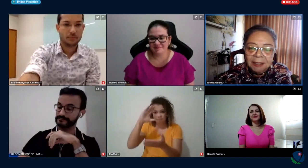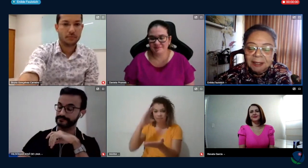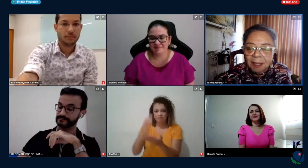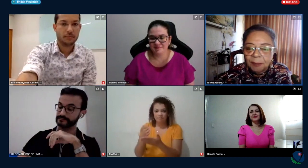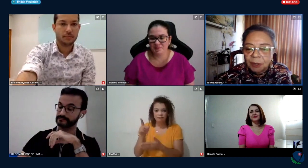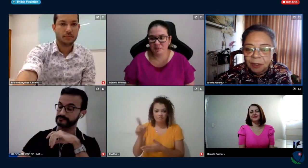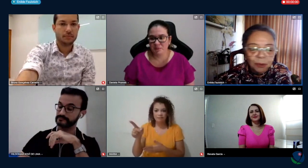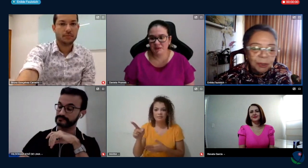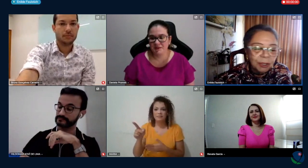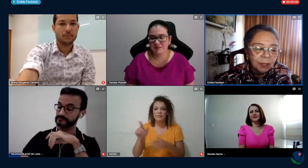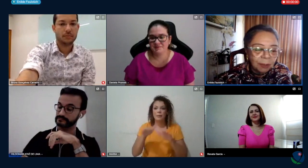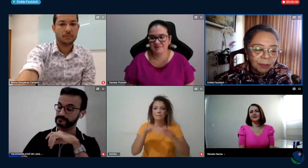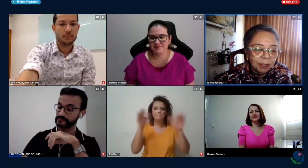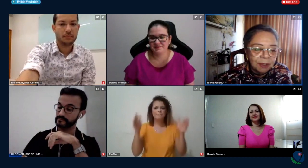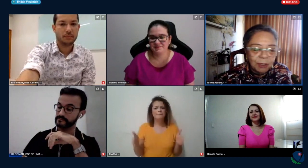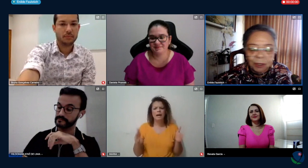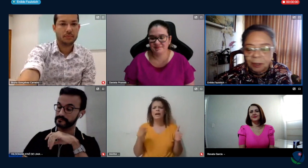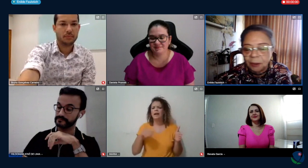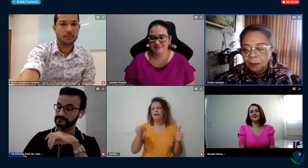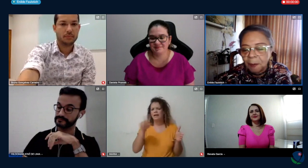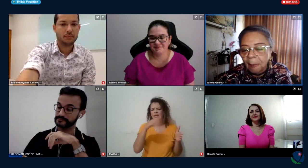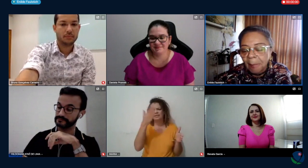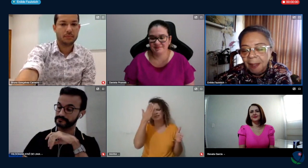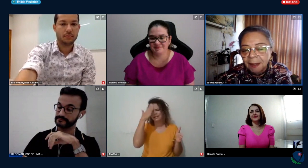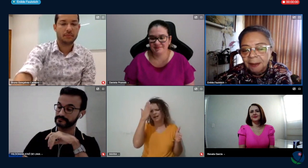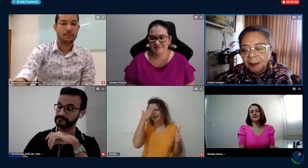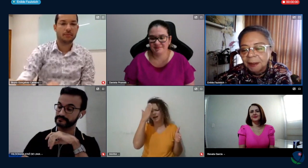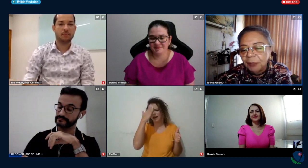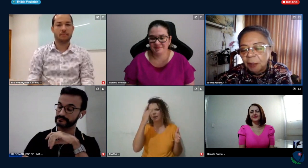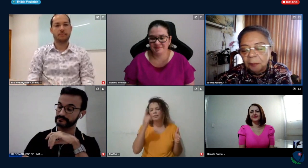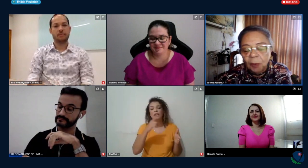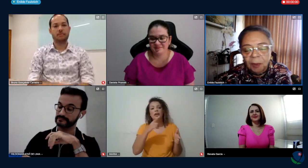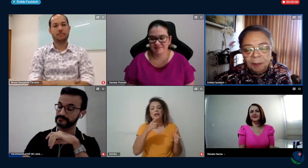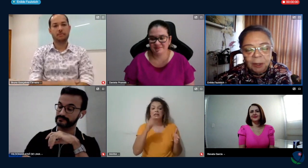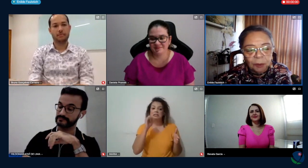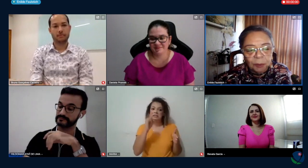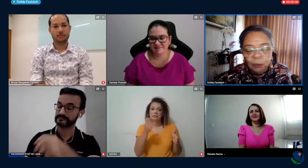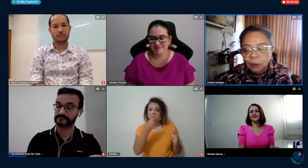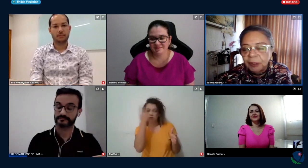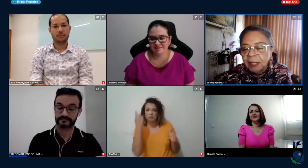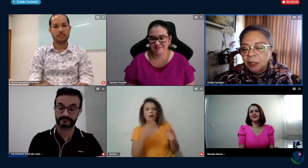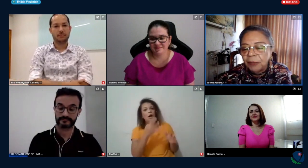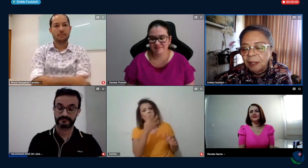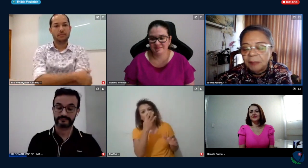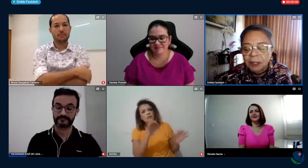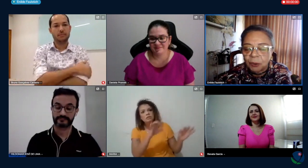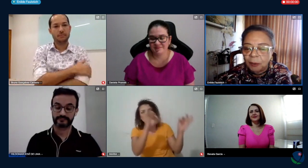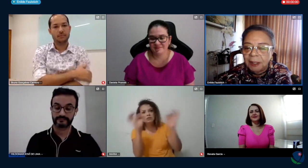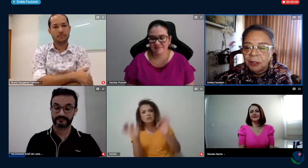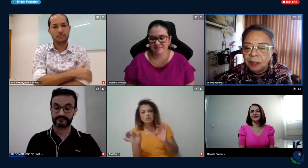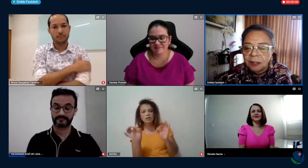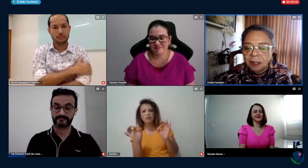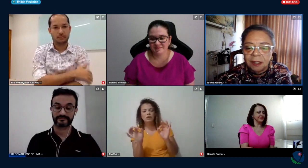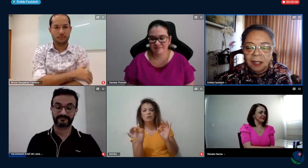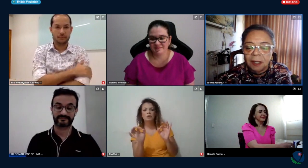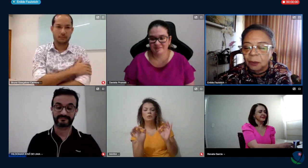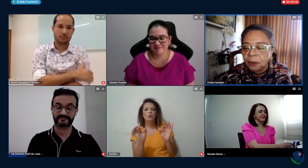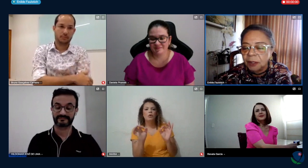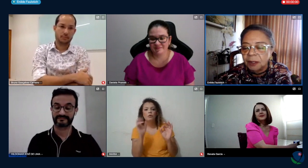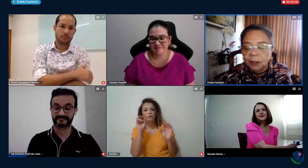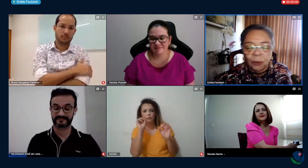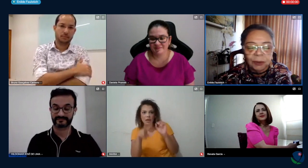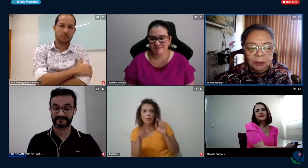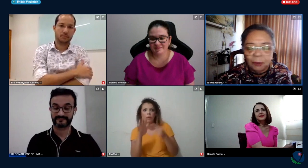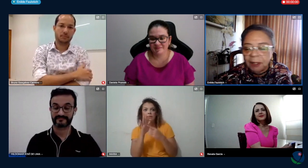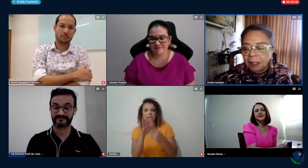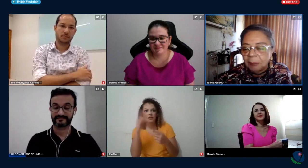A banca sabe disso, os que estão assistindo tiveram um pouco menor oportunidade de ver, mas como ela disse, tem QR